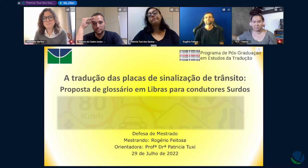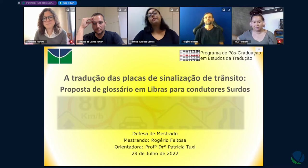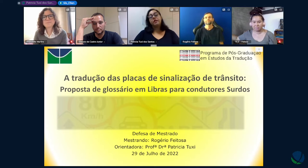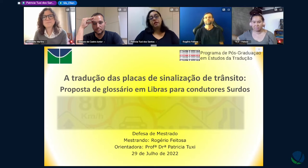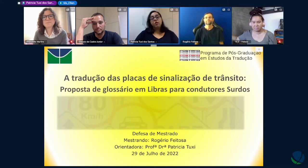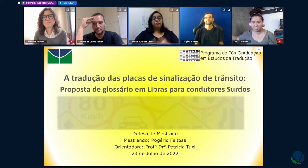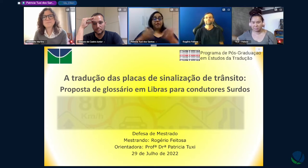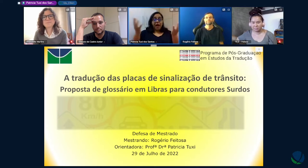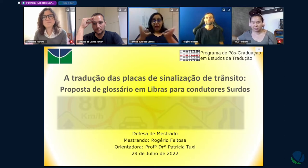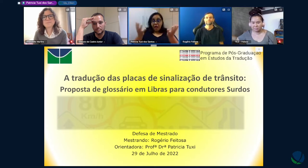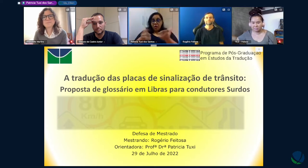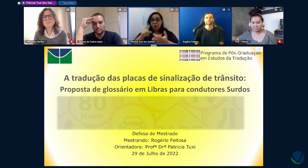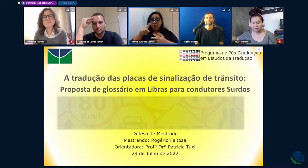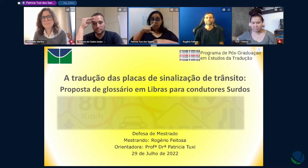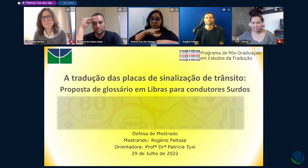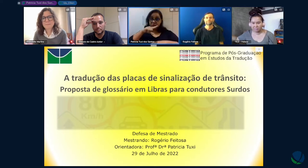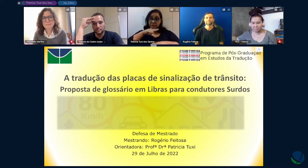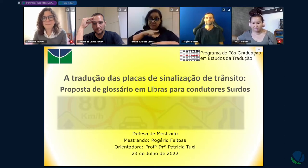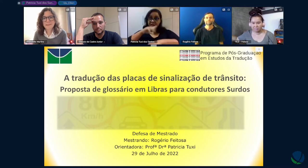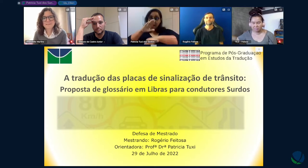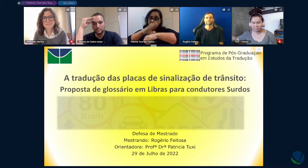área.